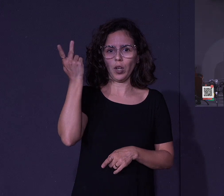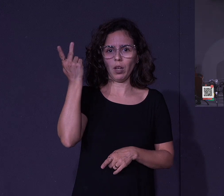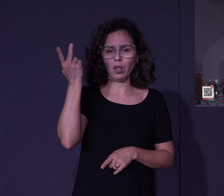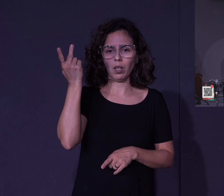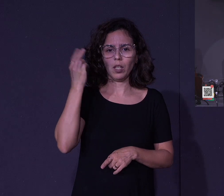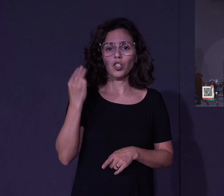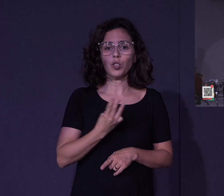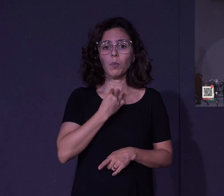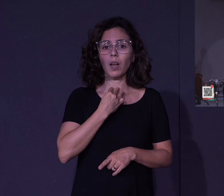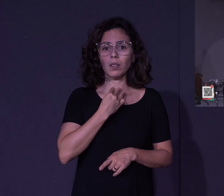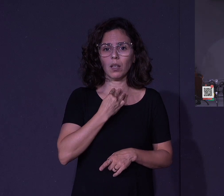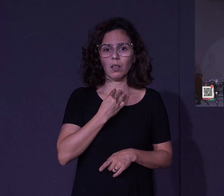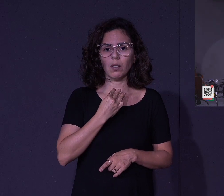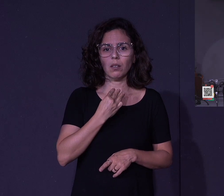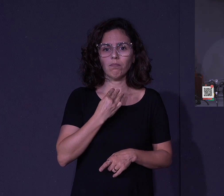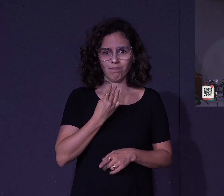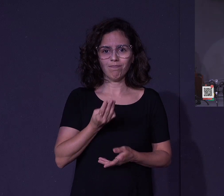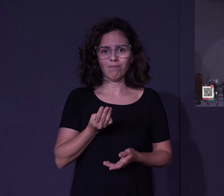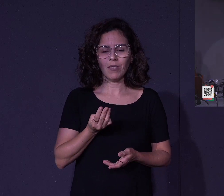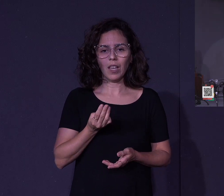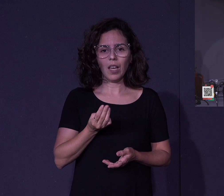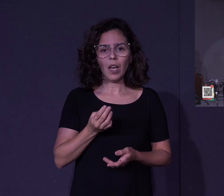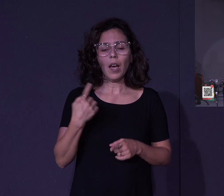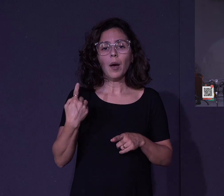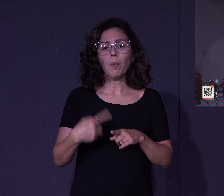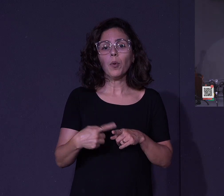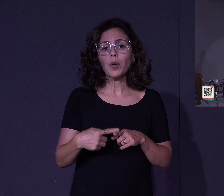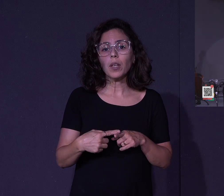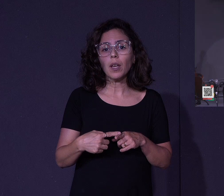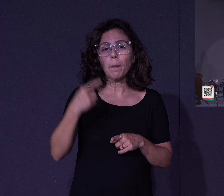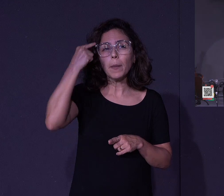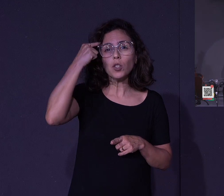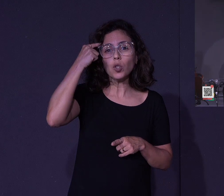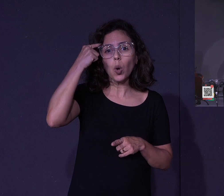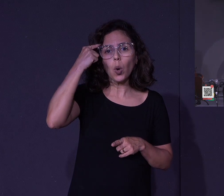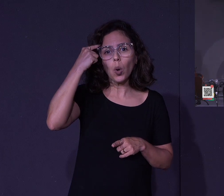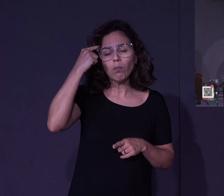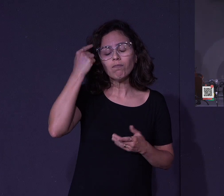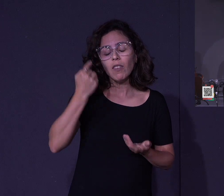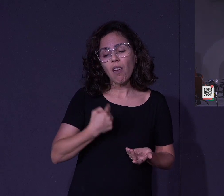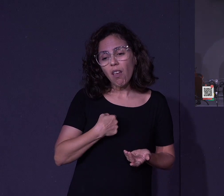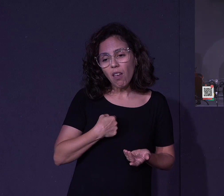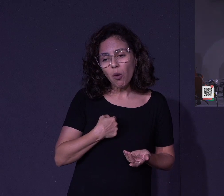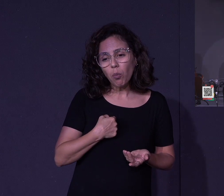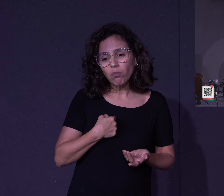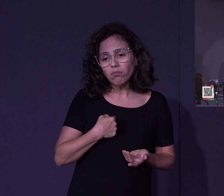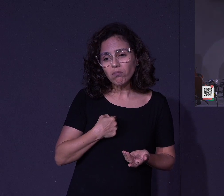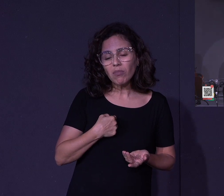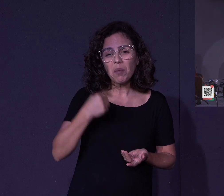Se o Senhor tivesse chegado antes, meu irmão não tinha morrido. Está tudo dentro de um cronograma divino.